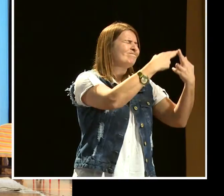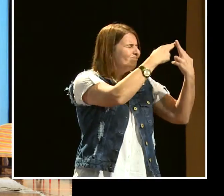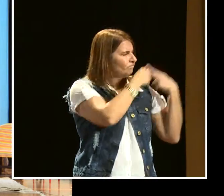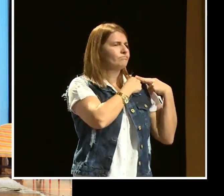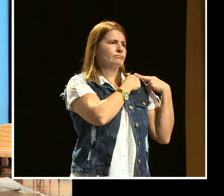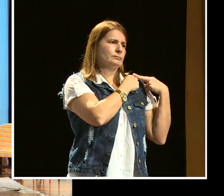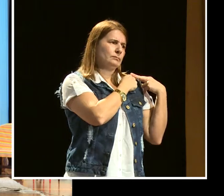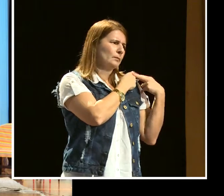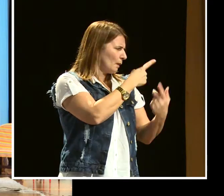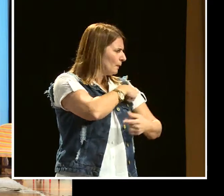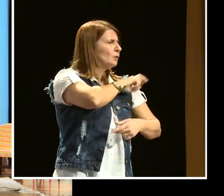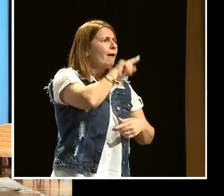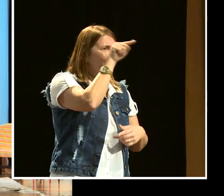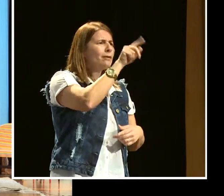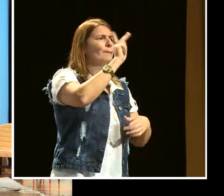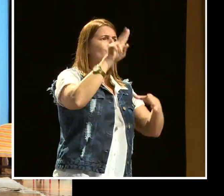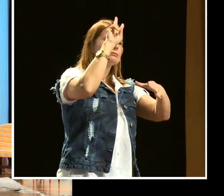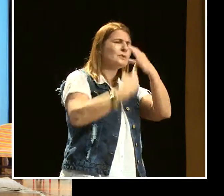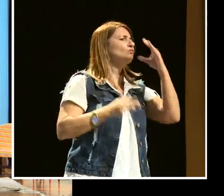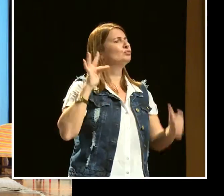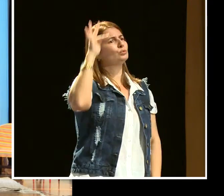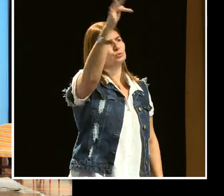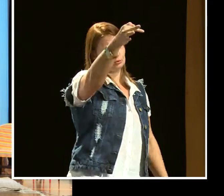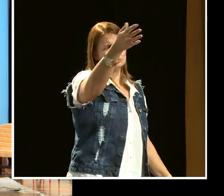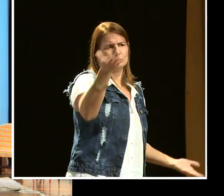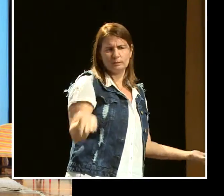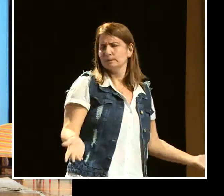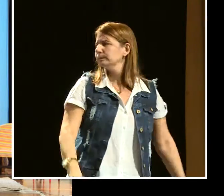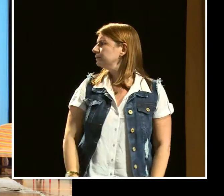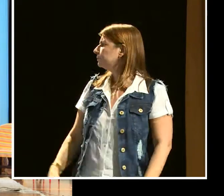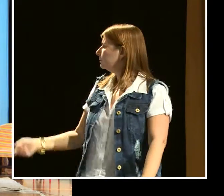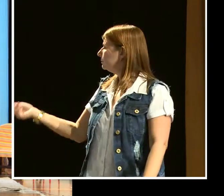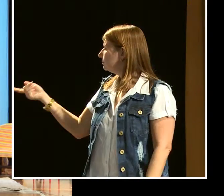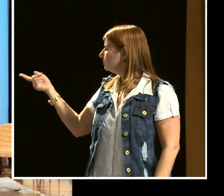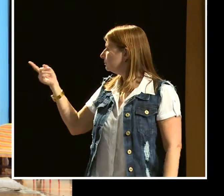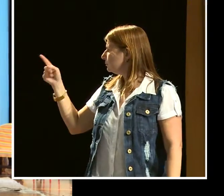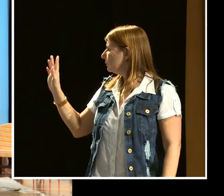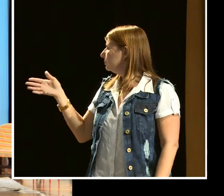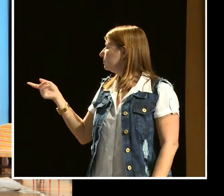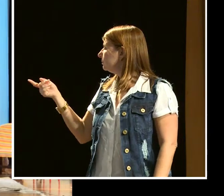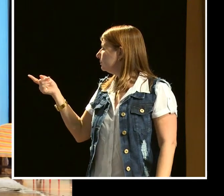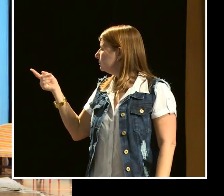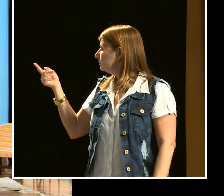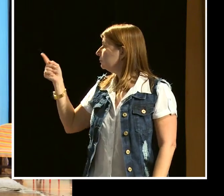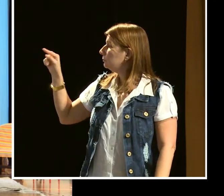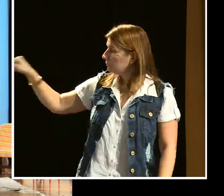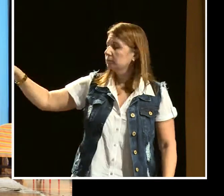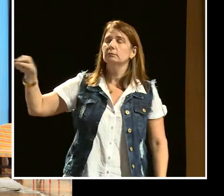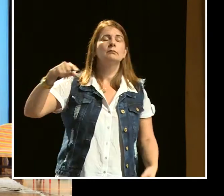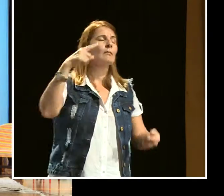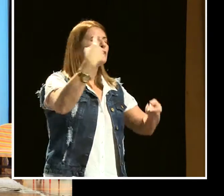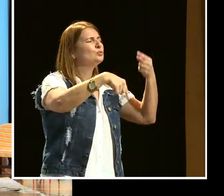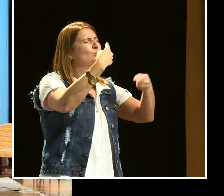para alunos surdos. O pedagogo é uma das profissões que tem extrema responsabilidade na formação de outros sujeitos no